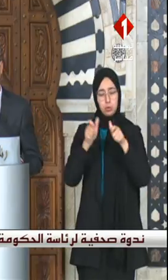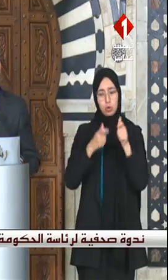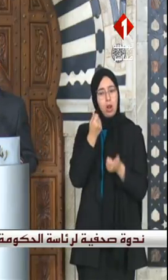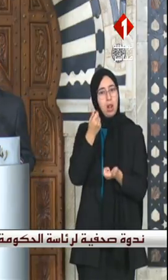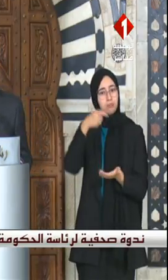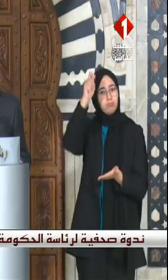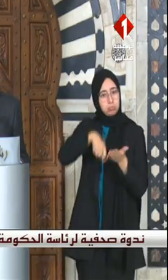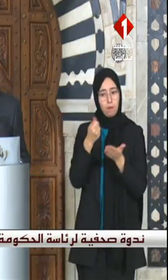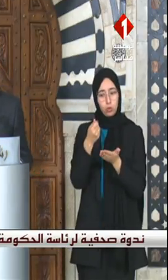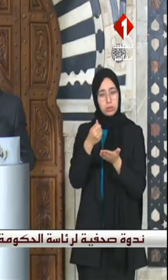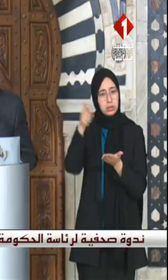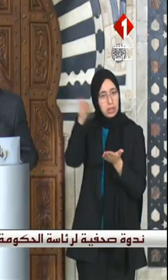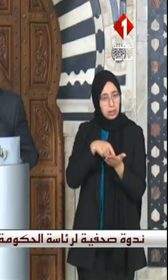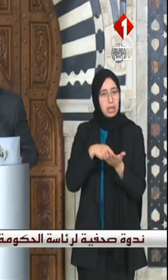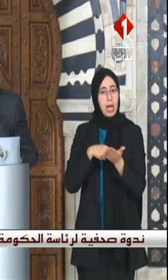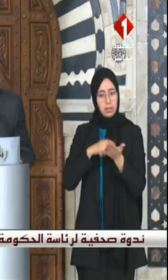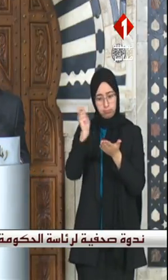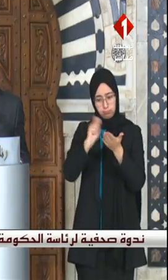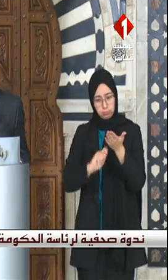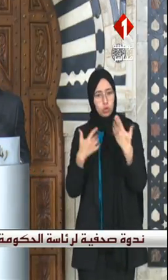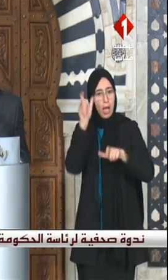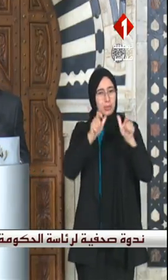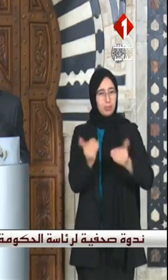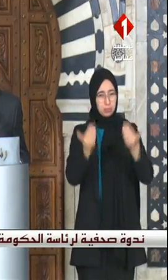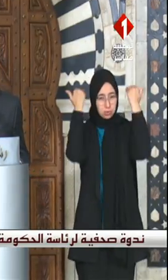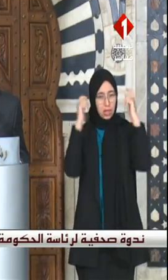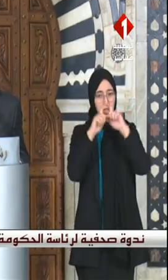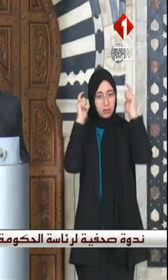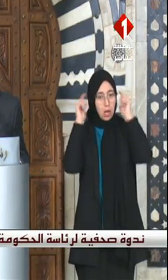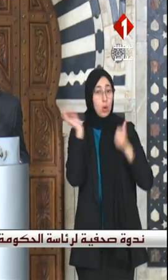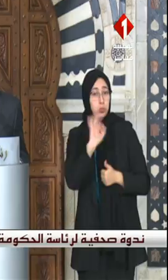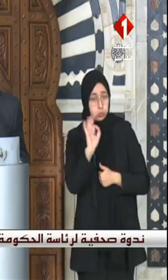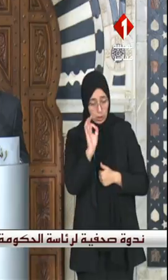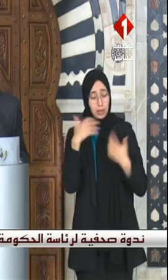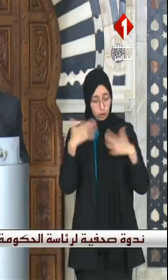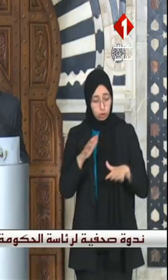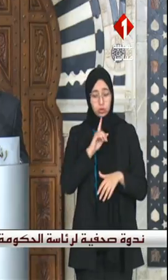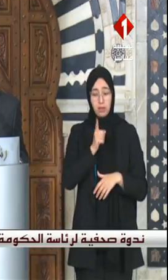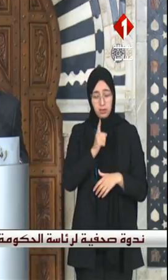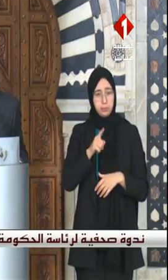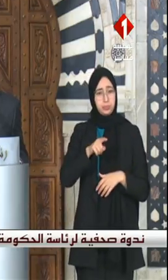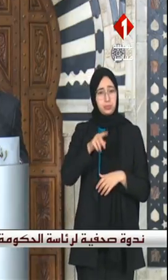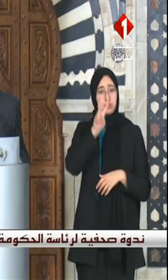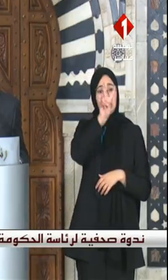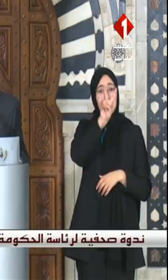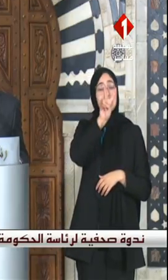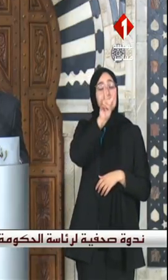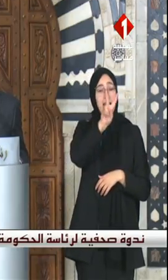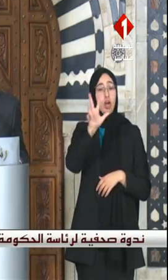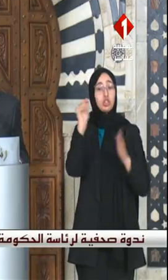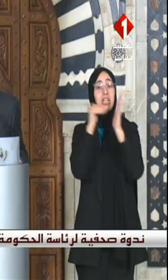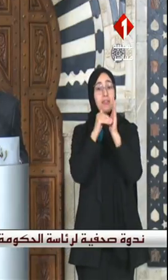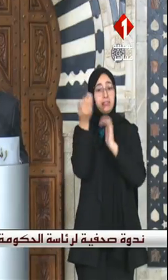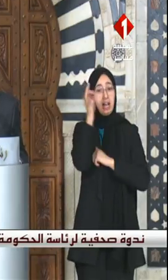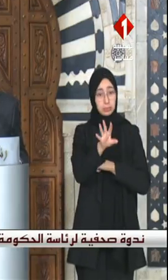القانونية المتاحة. تم تحرير عدد كبير من المحاضر، محاضر علم حمل الكمامة فقط 23500،